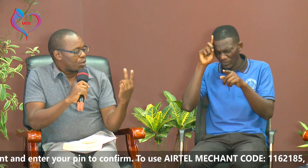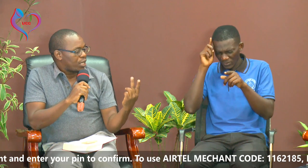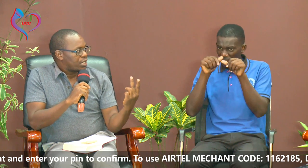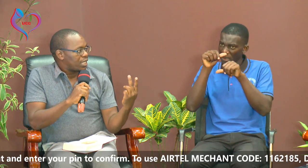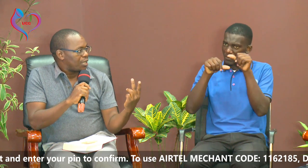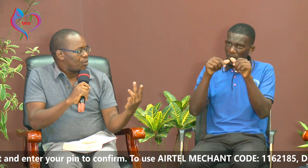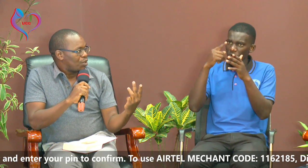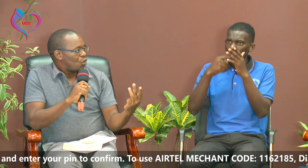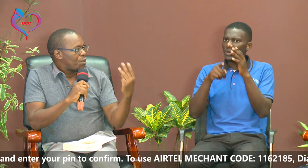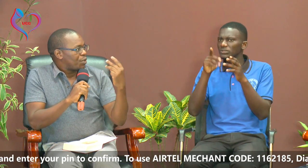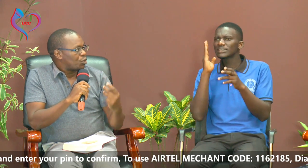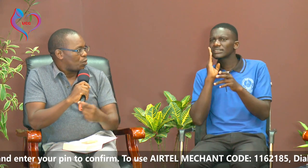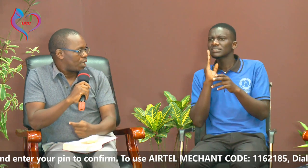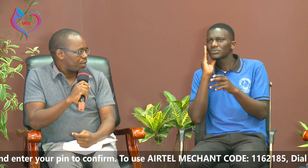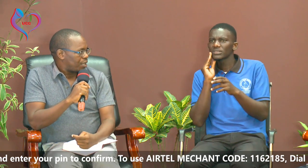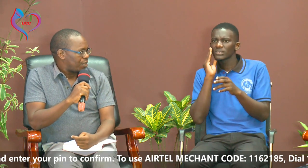bye wayiseemu oba ebintu bye walabye.